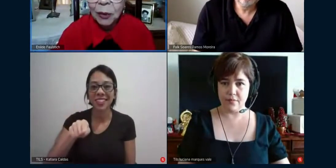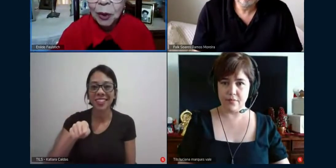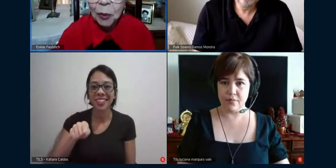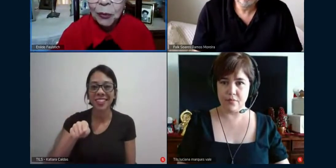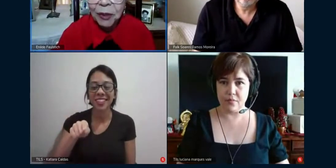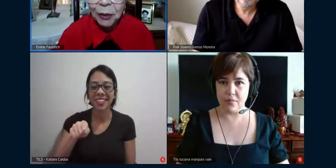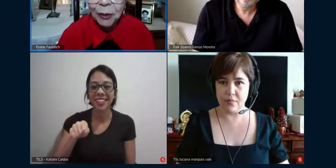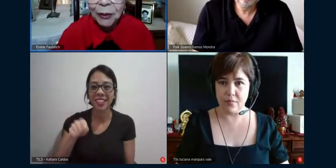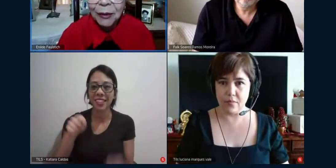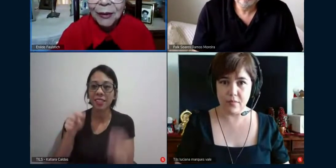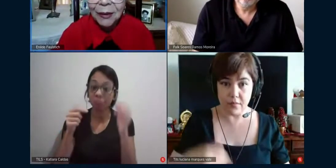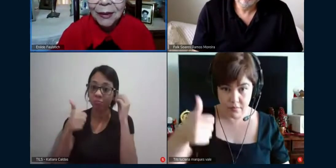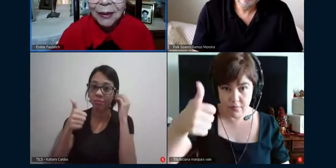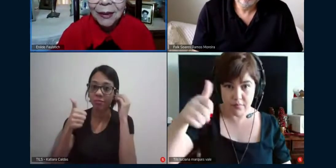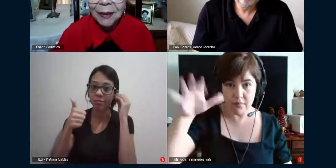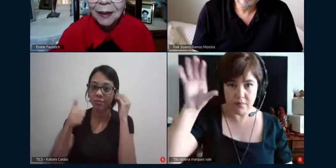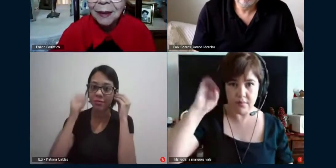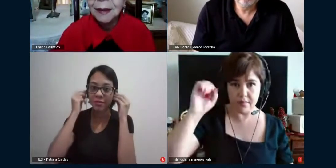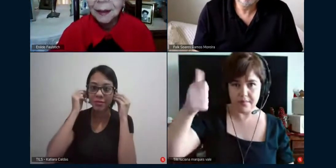Não estão me ouvindo?